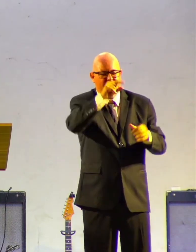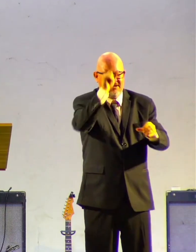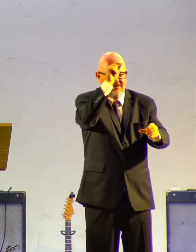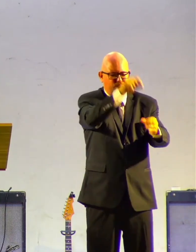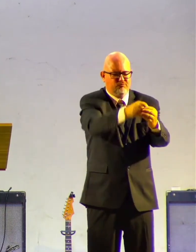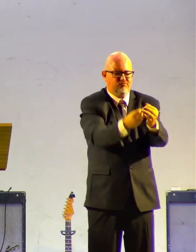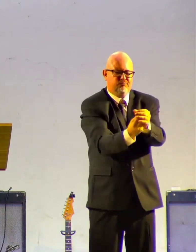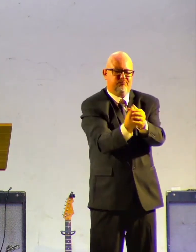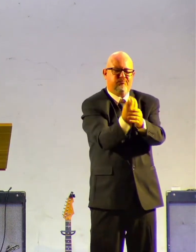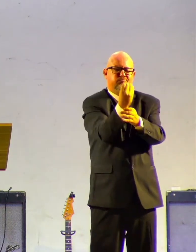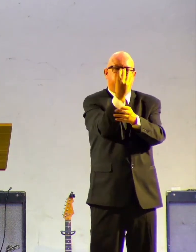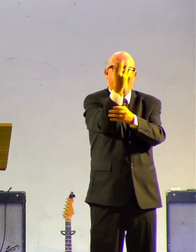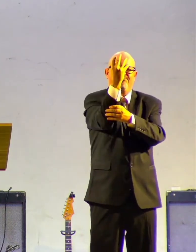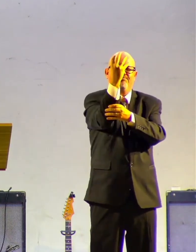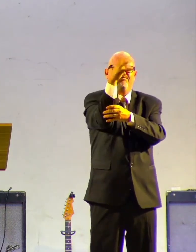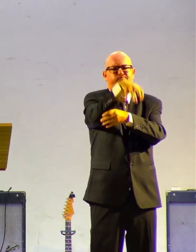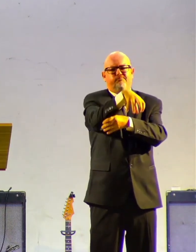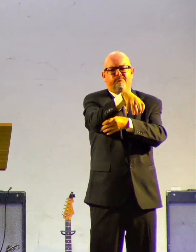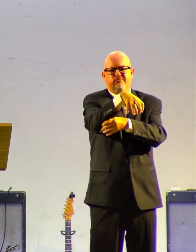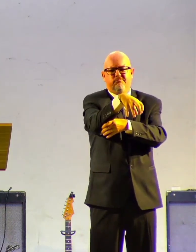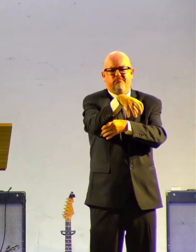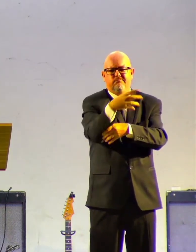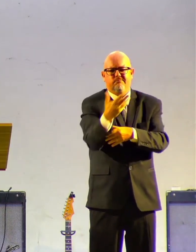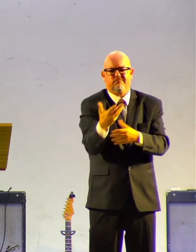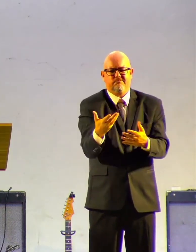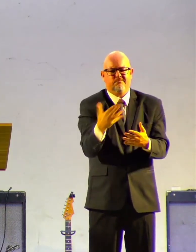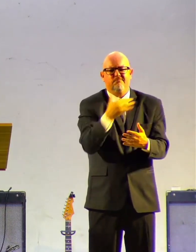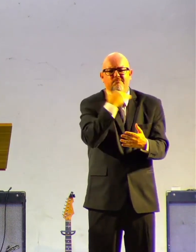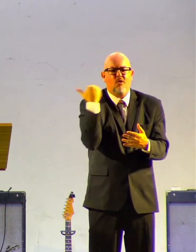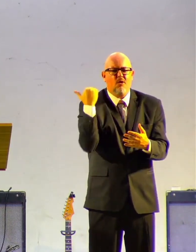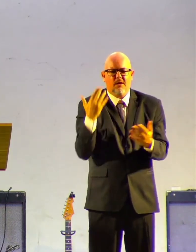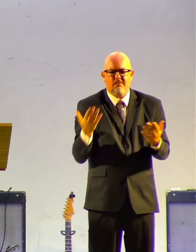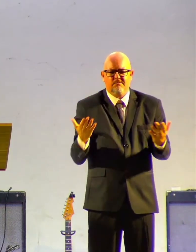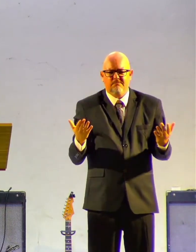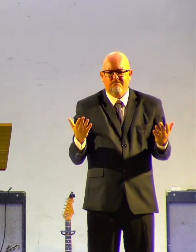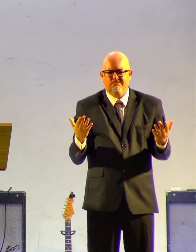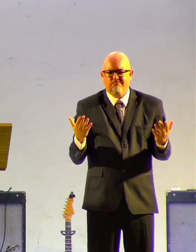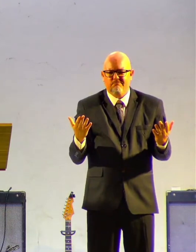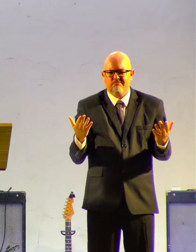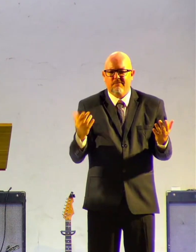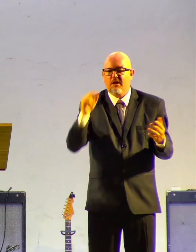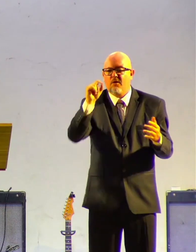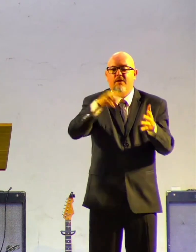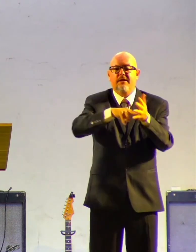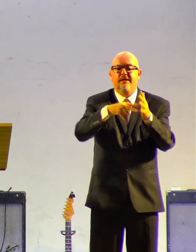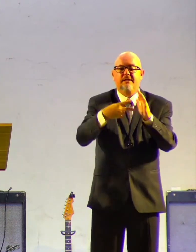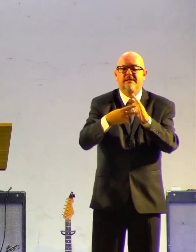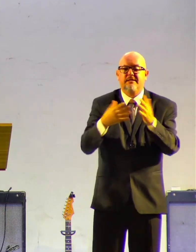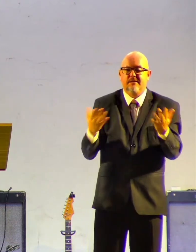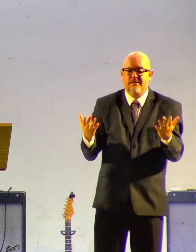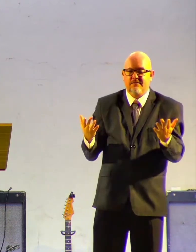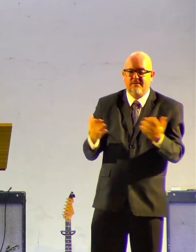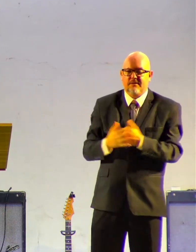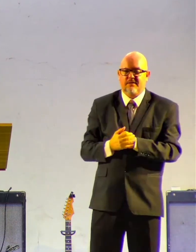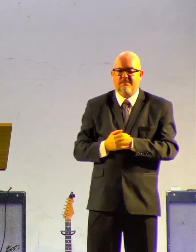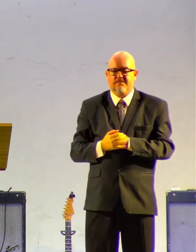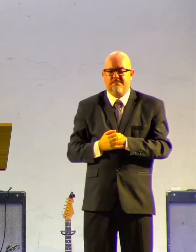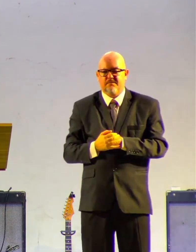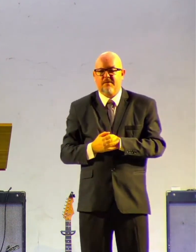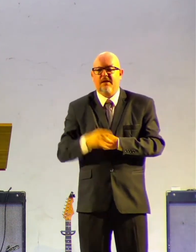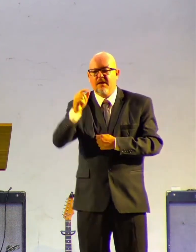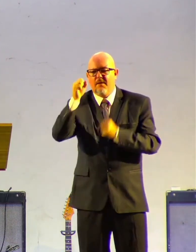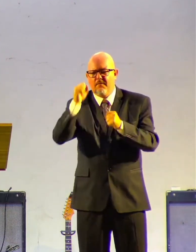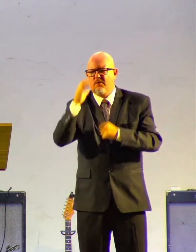semente morre mirrada no ventre da terra. O que significa isso? Você pode ter